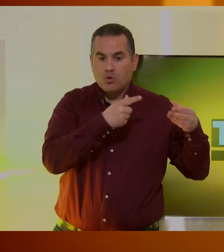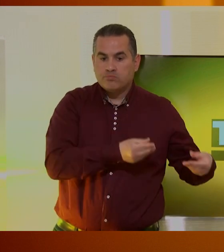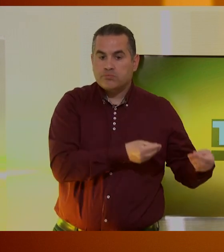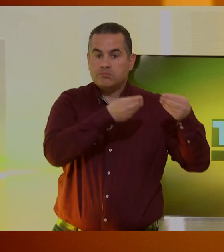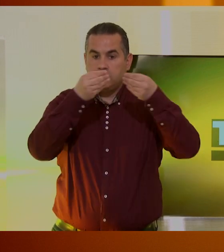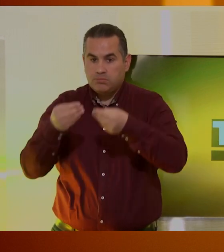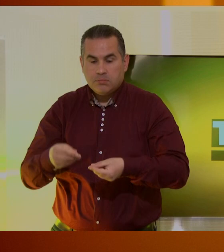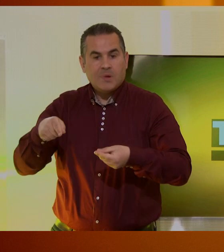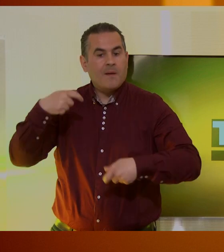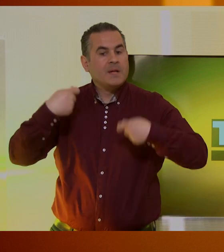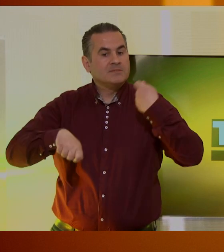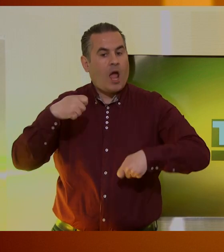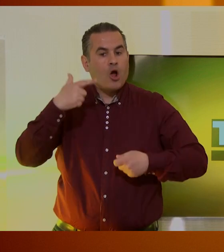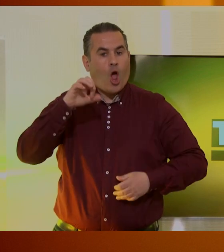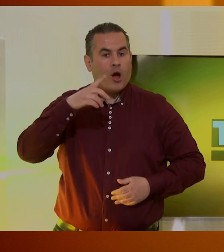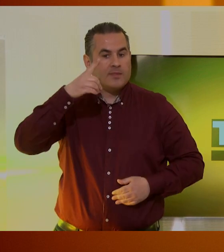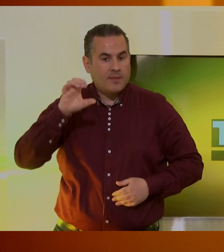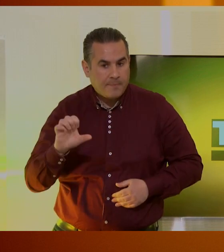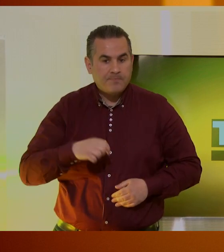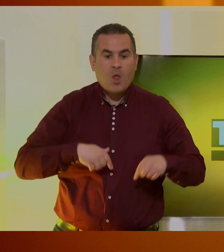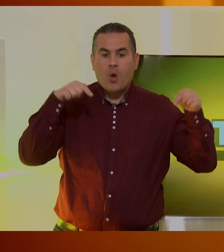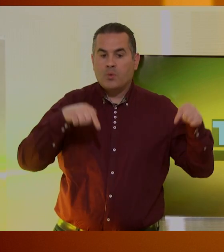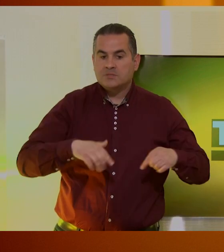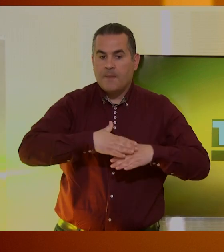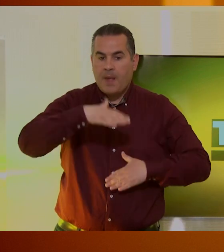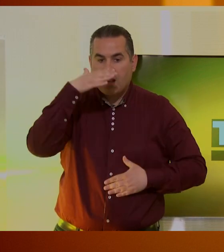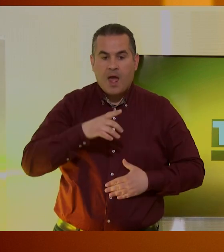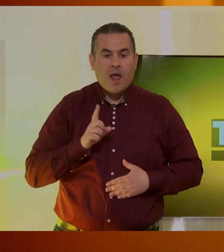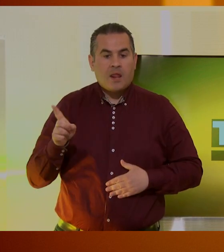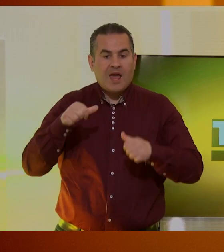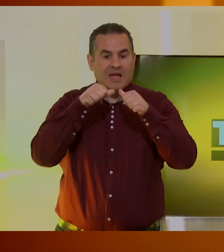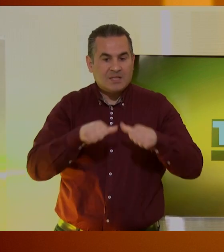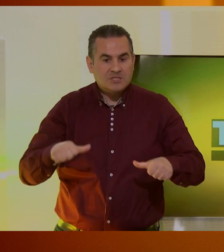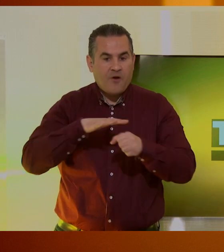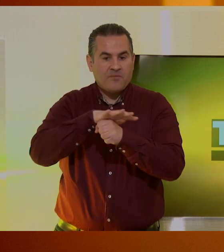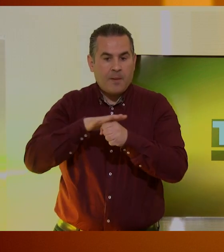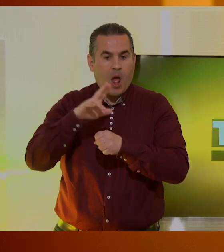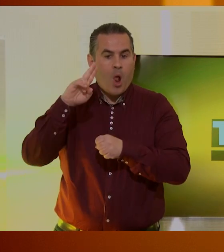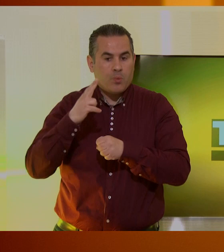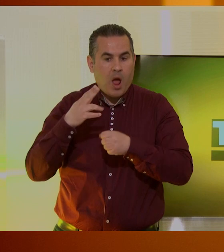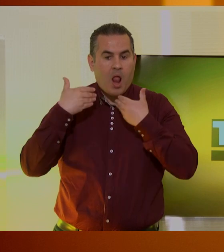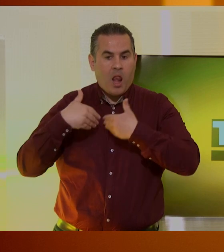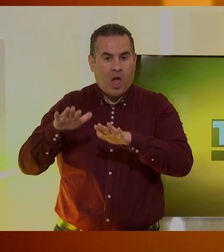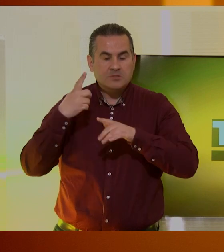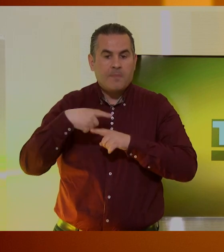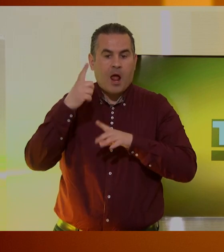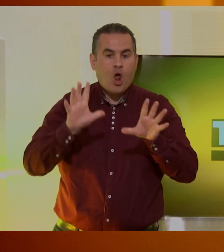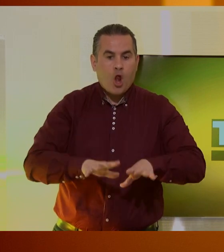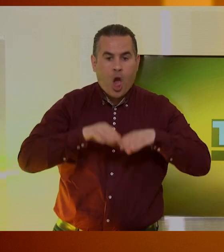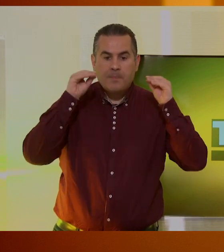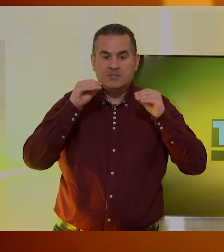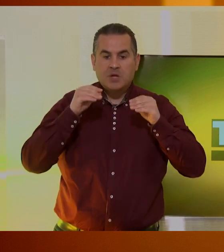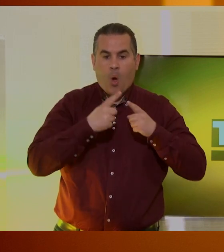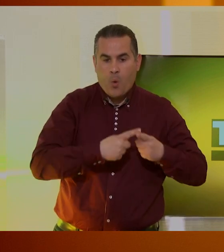intraprendere il lungo e difficile percorso che l'attende nei prossimi 5 anni primo step deve decidere chi tra Maurizio Melis già